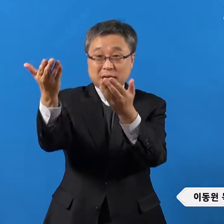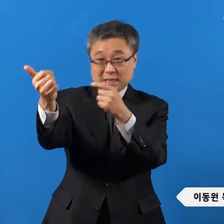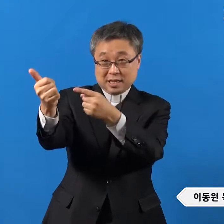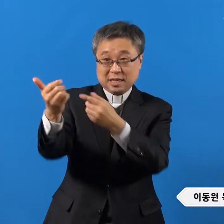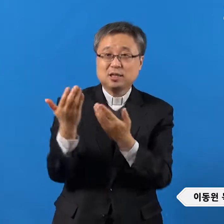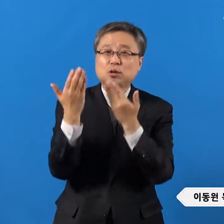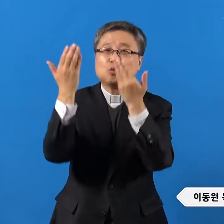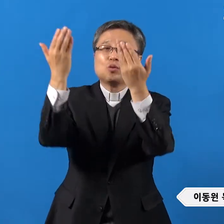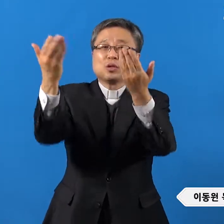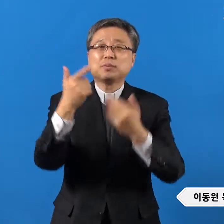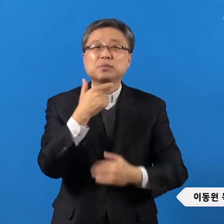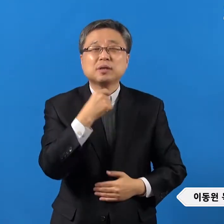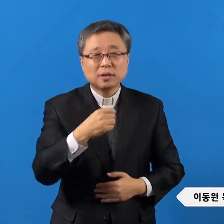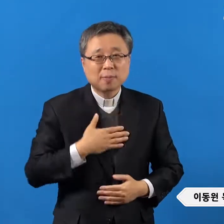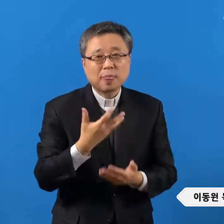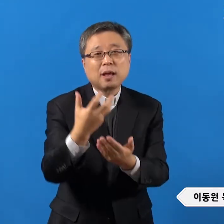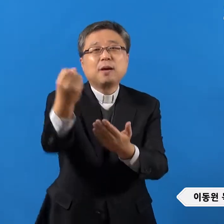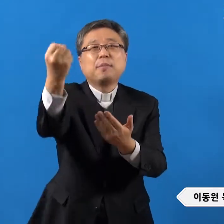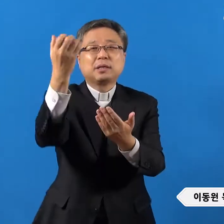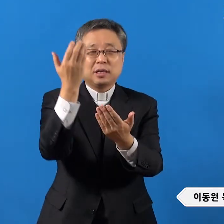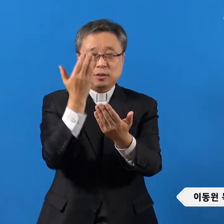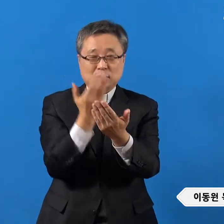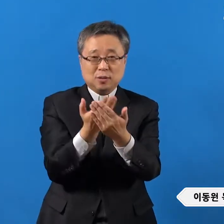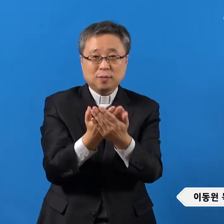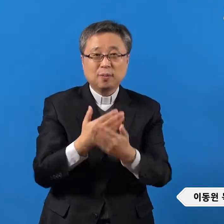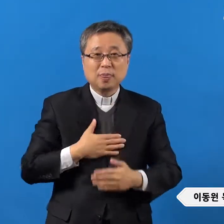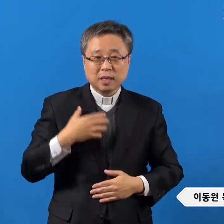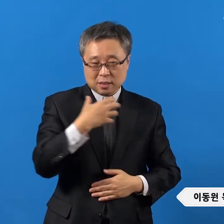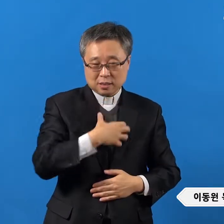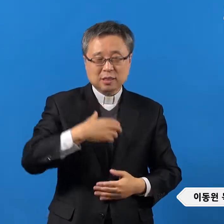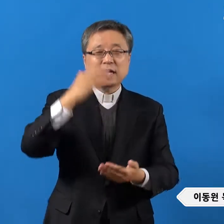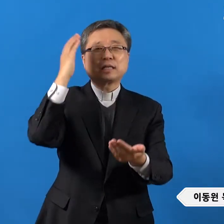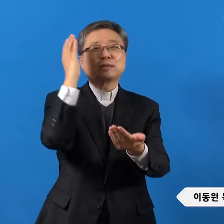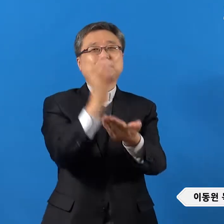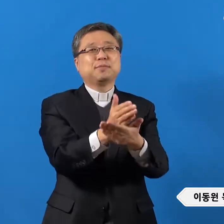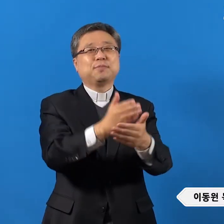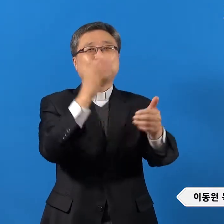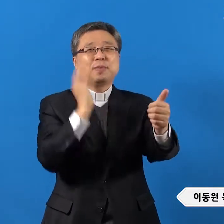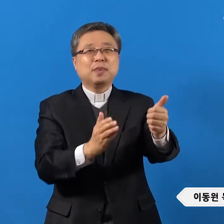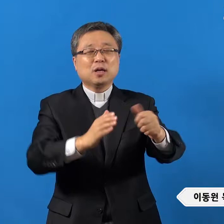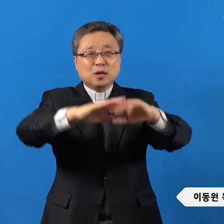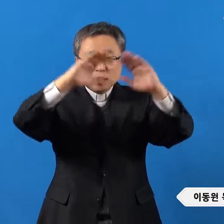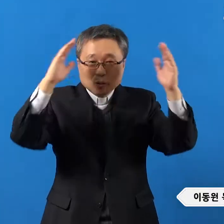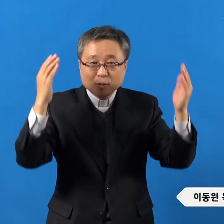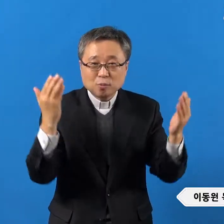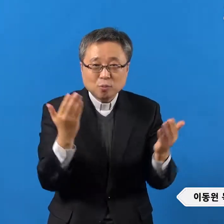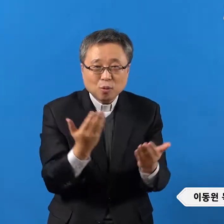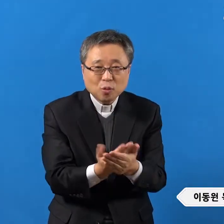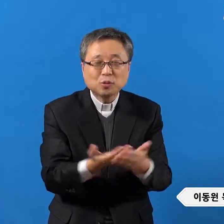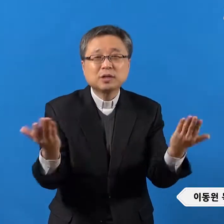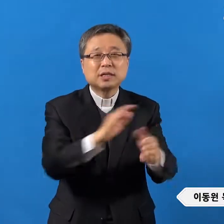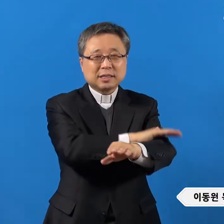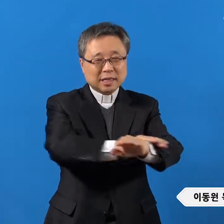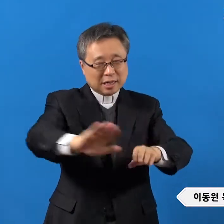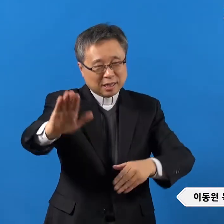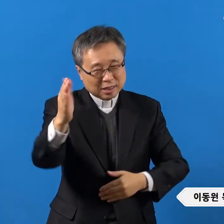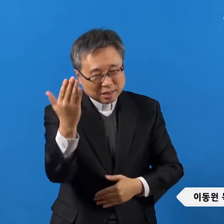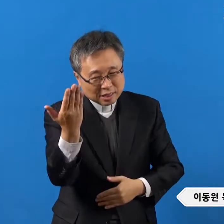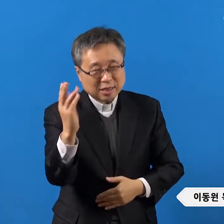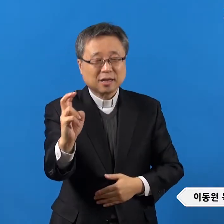싶었어요. 받으세요. 걱정하지 마세요. 모든 것은 잘 될 거예요. 모든 것은 잘 될